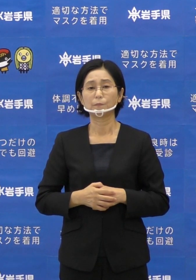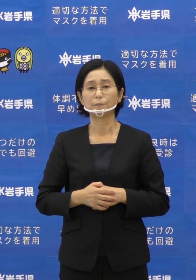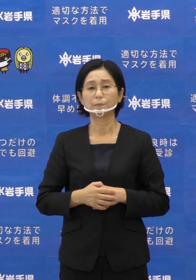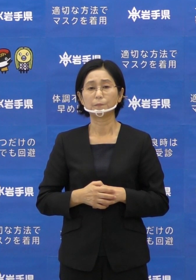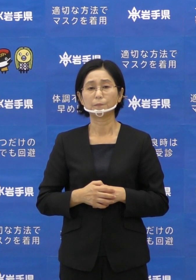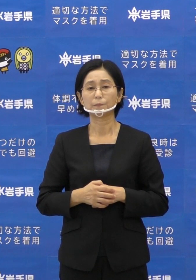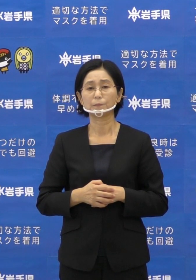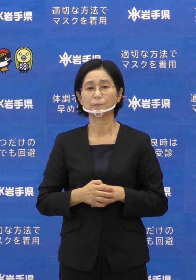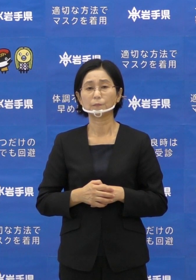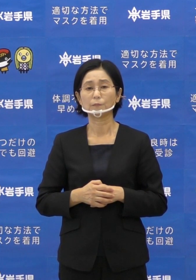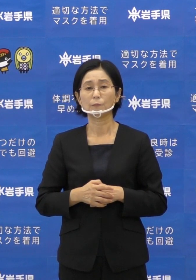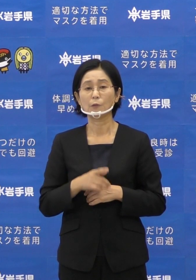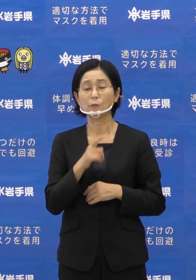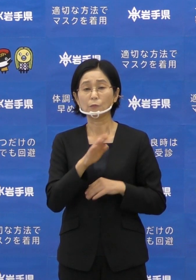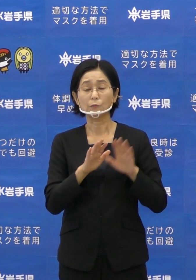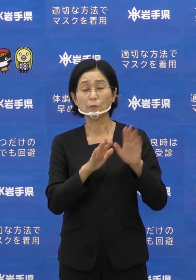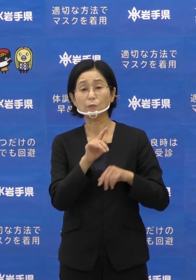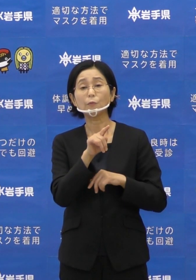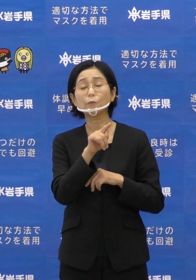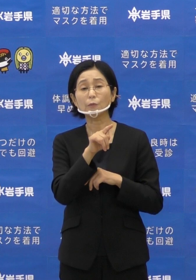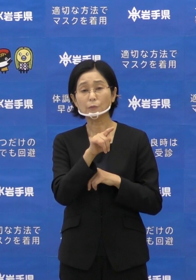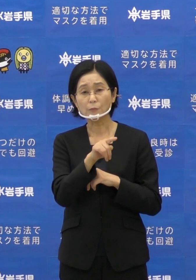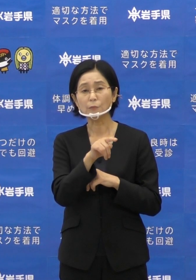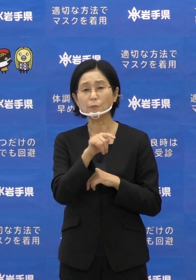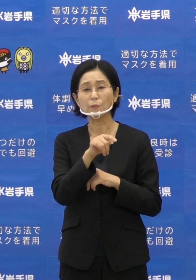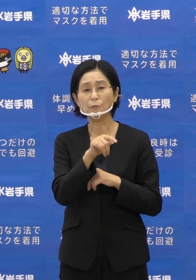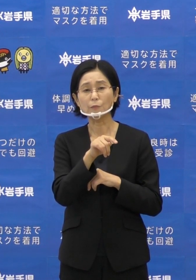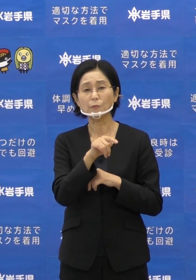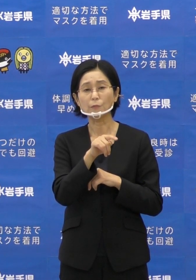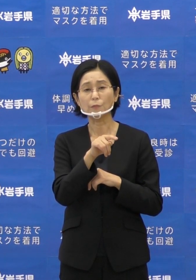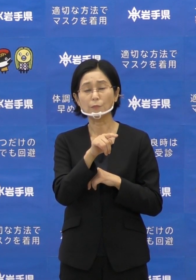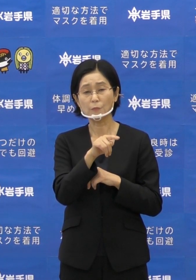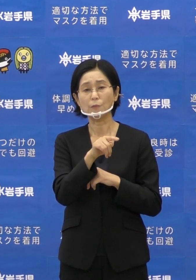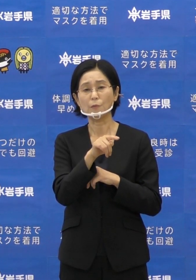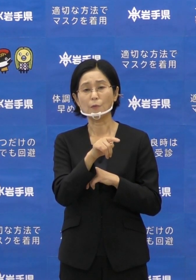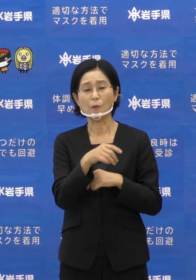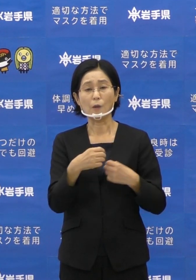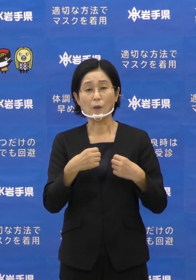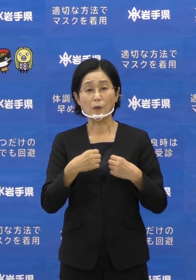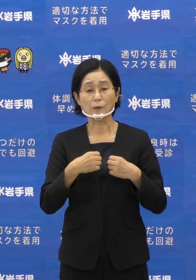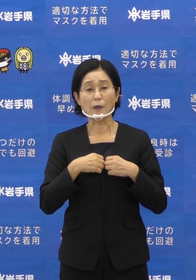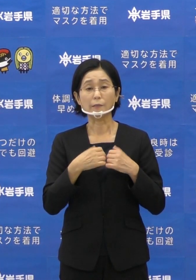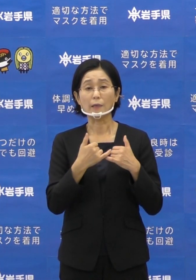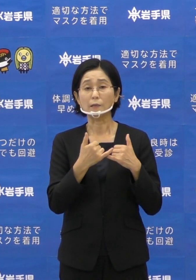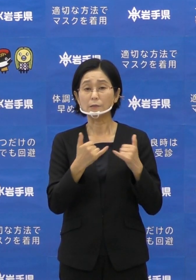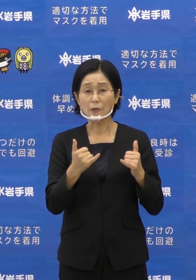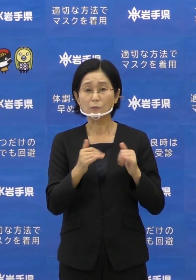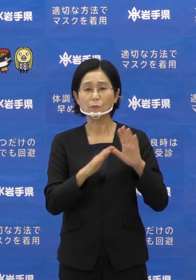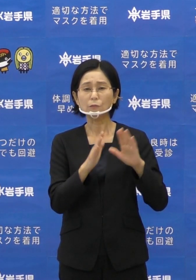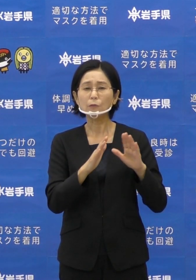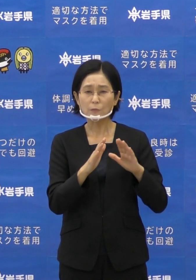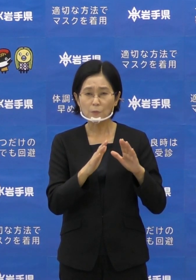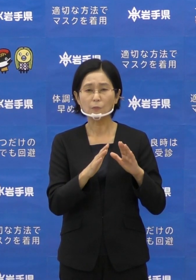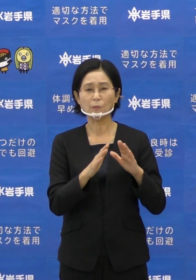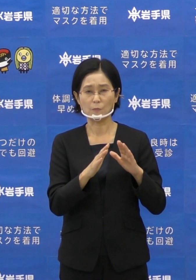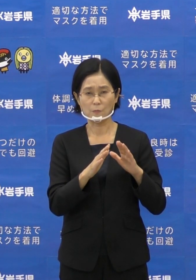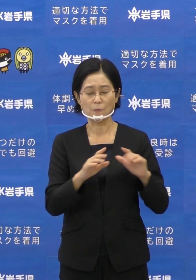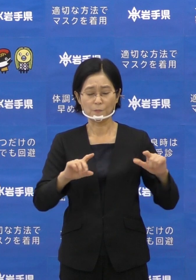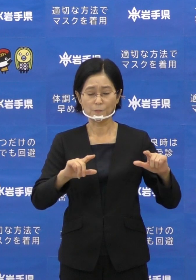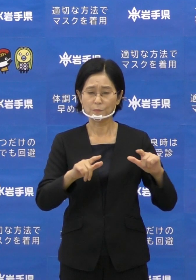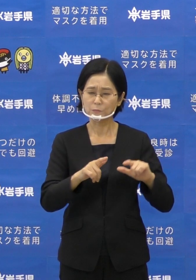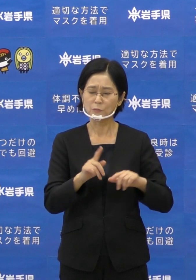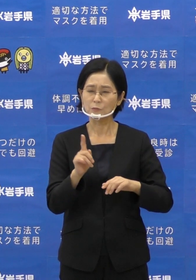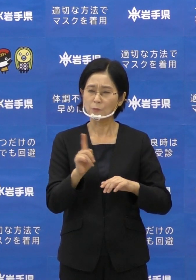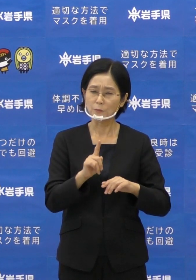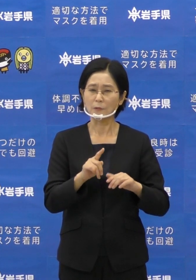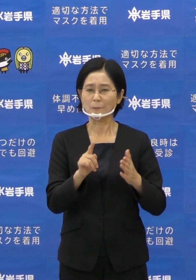まずはとにかく東京のその感染状態をどうにかしなきゃならないんじゃないかということだ